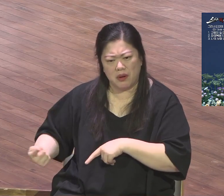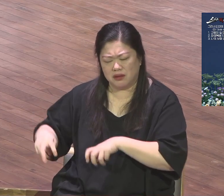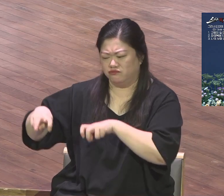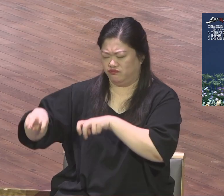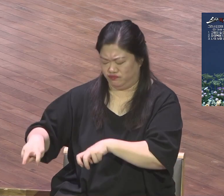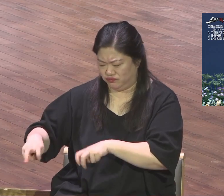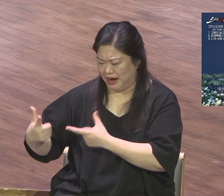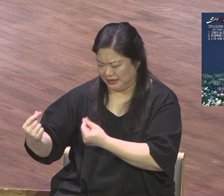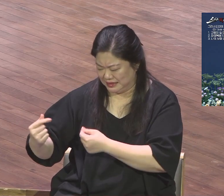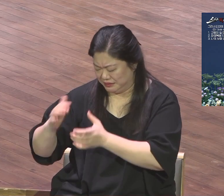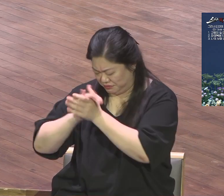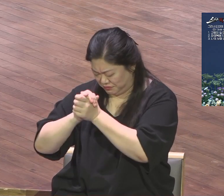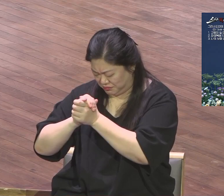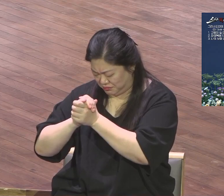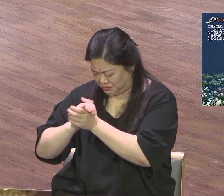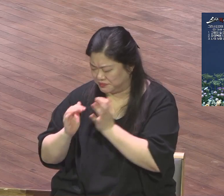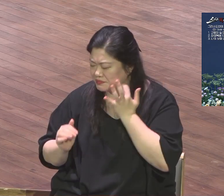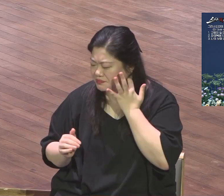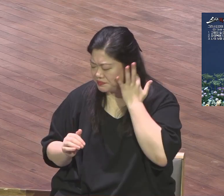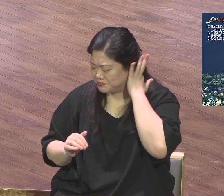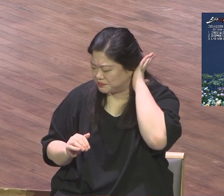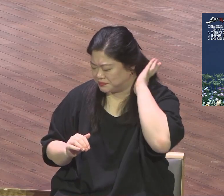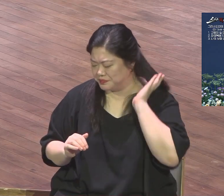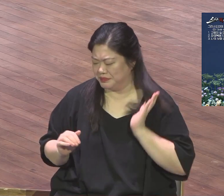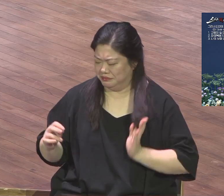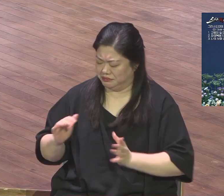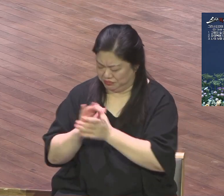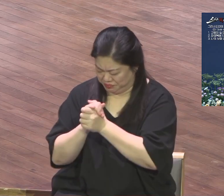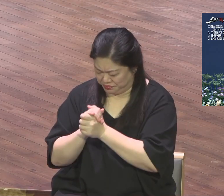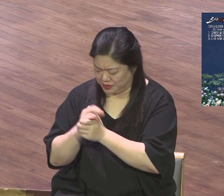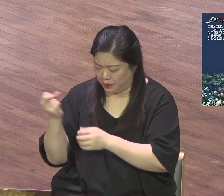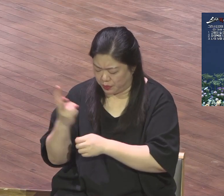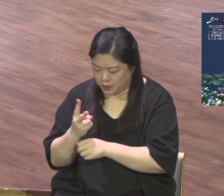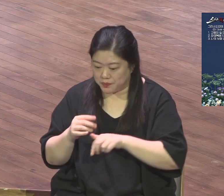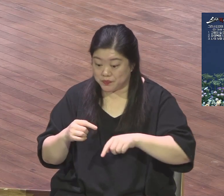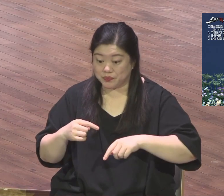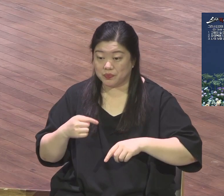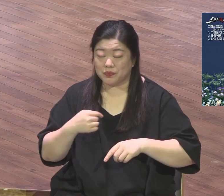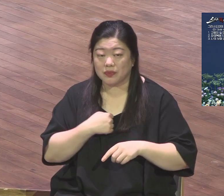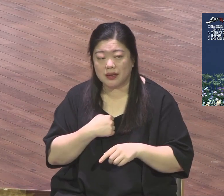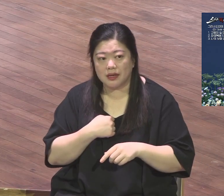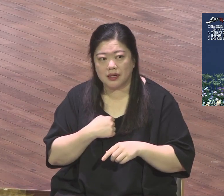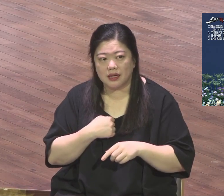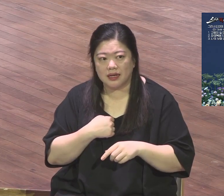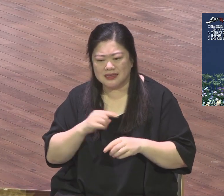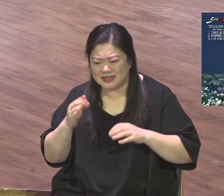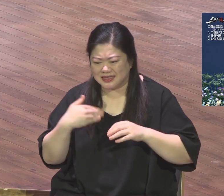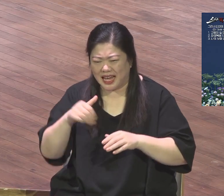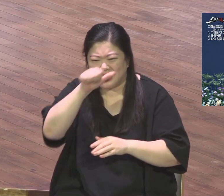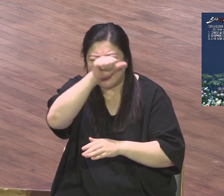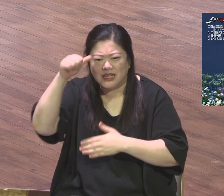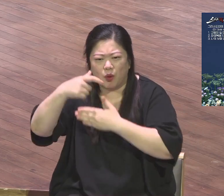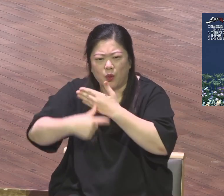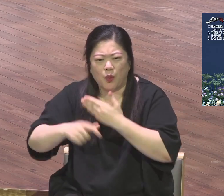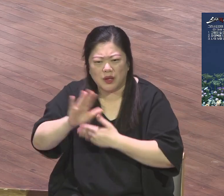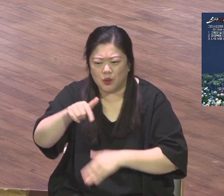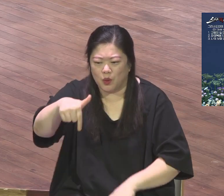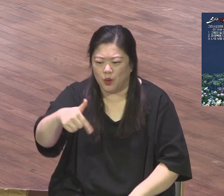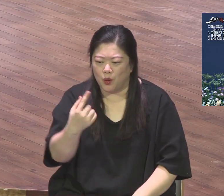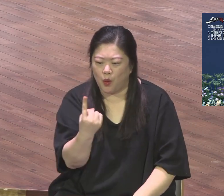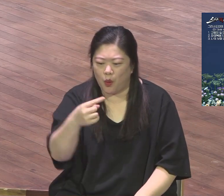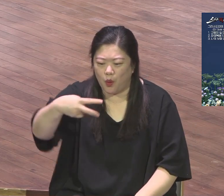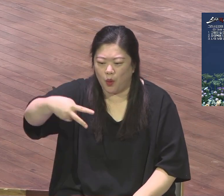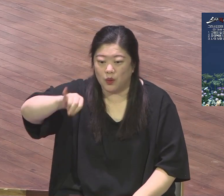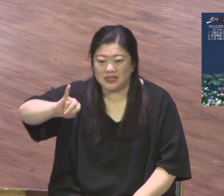그리고 이제 여러분 혹시 고신교단을 신앙하신 분은 고신교단 이금도 목사님이라는 분이 예전에 계셨어요. 교단 총회장도 하셨던 분이고,